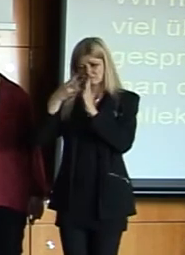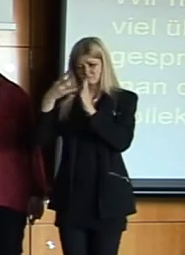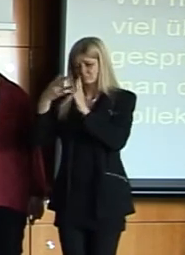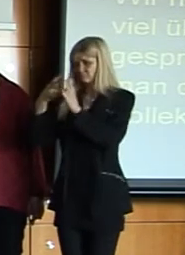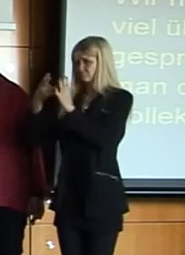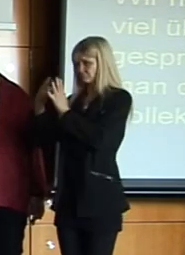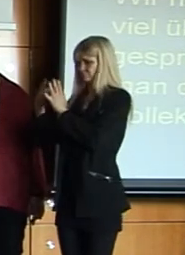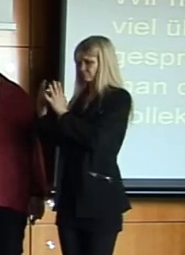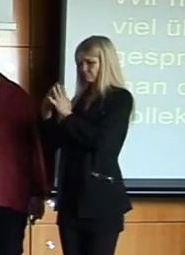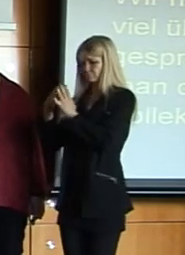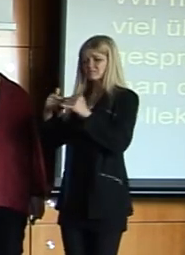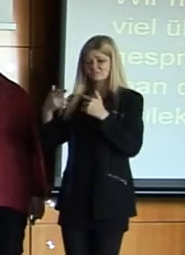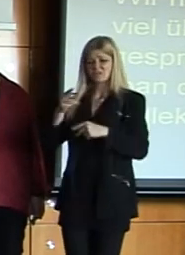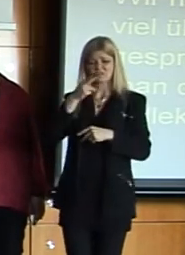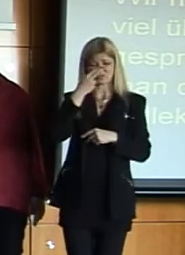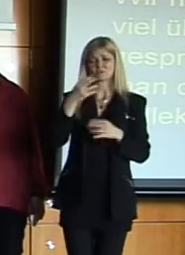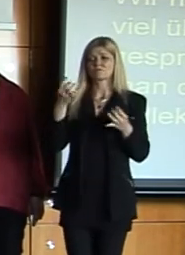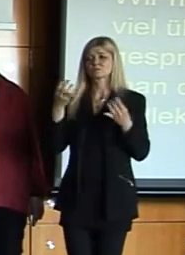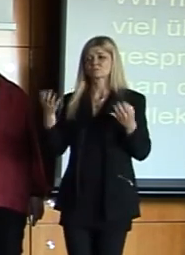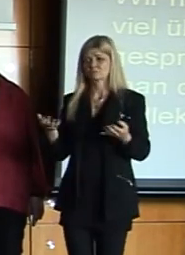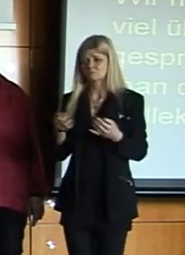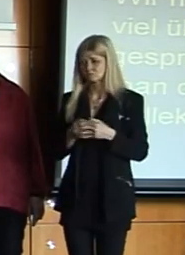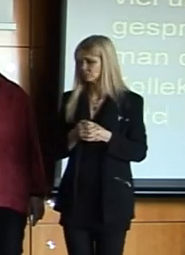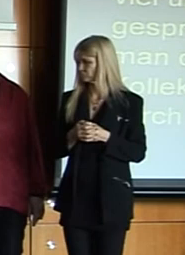durchforstet und da findet, dass es